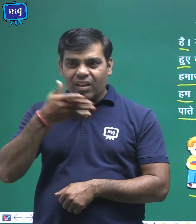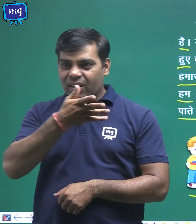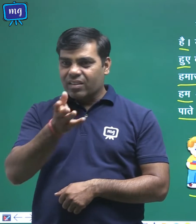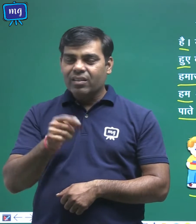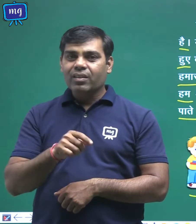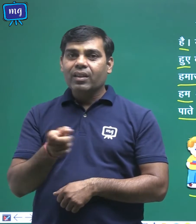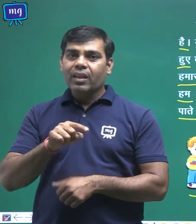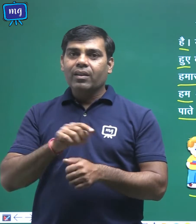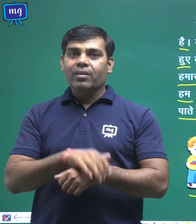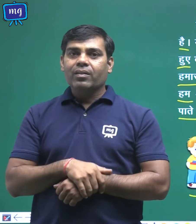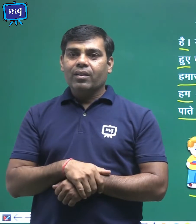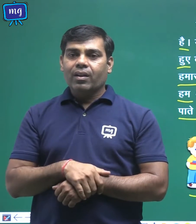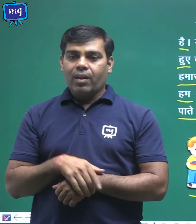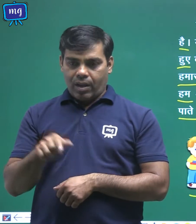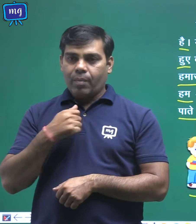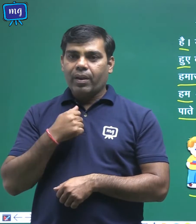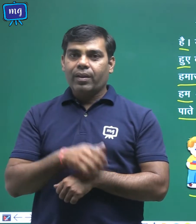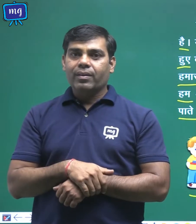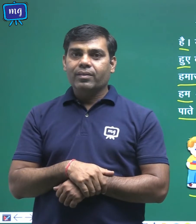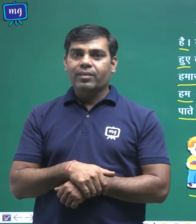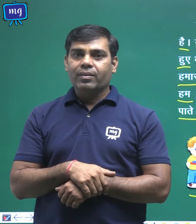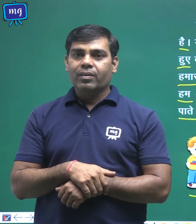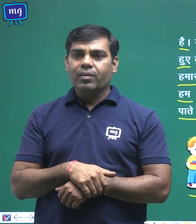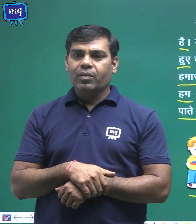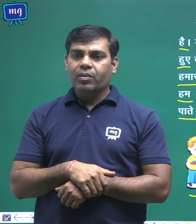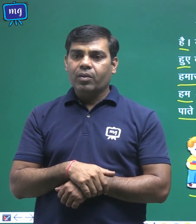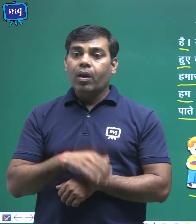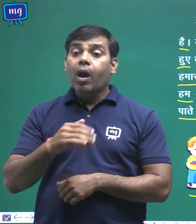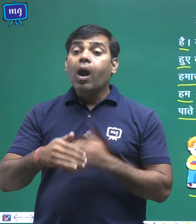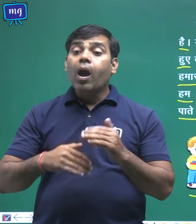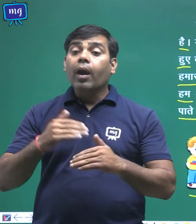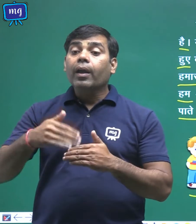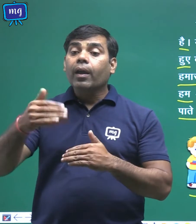कि हमें आगे बढ़ने के लिए